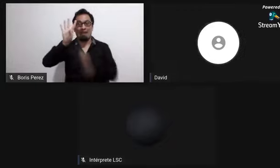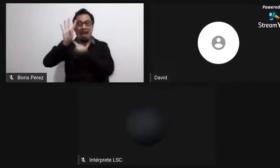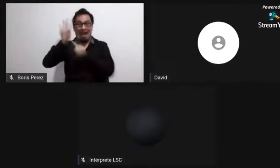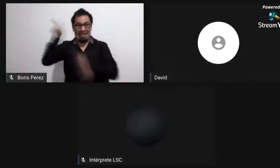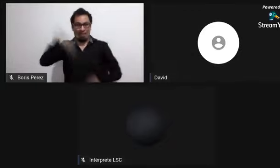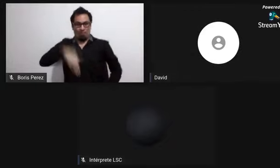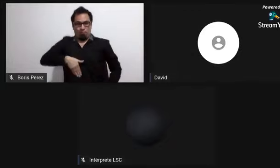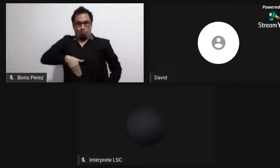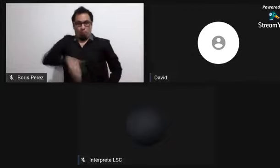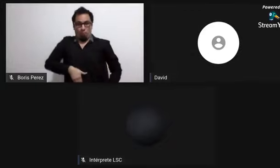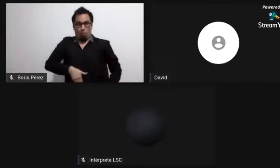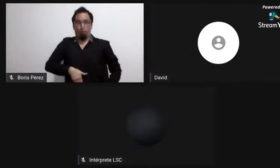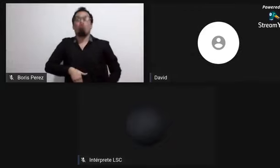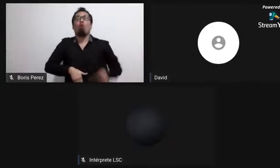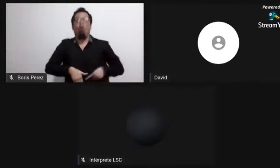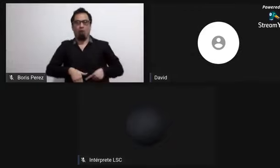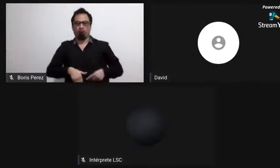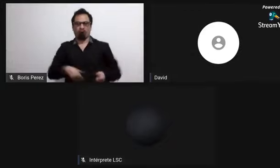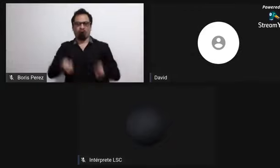Francia.